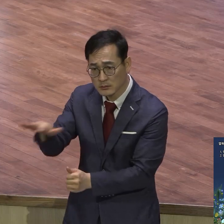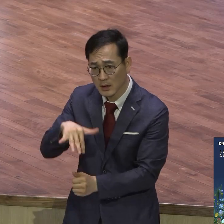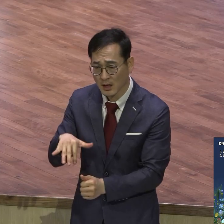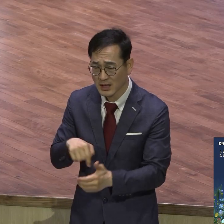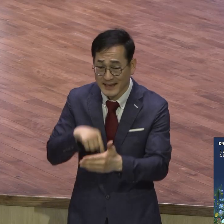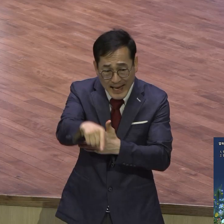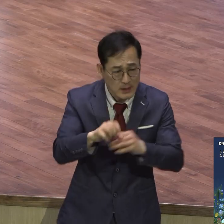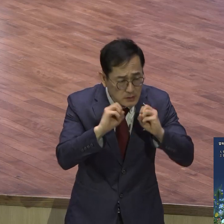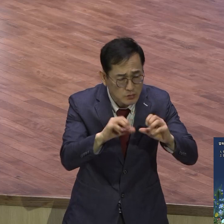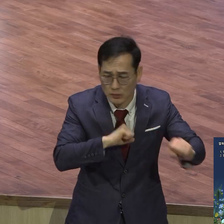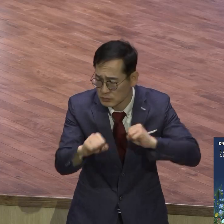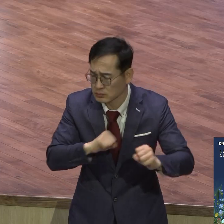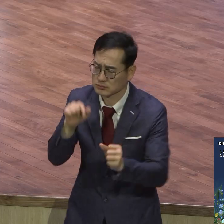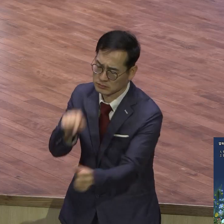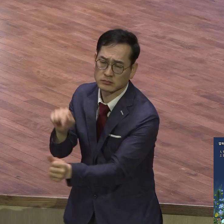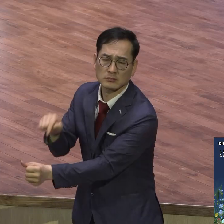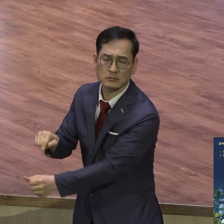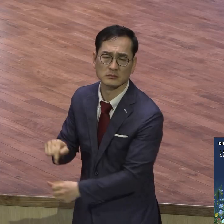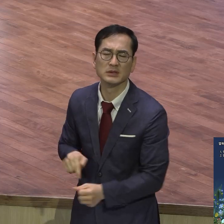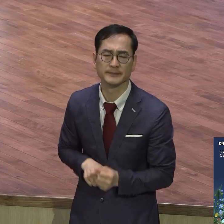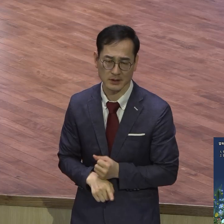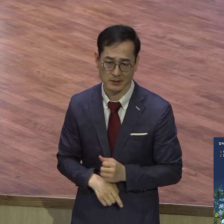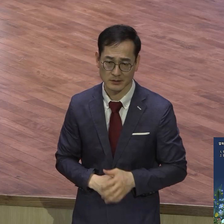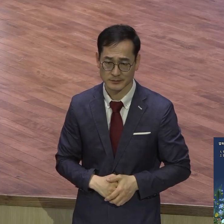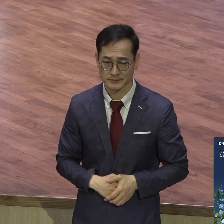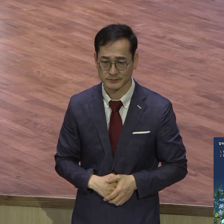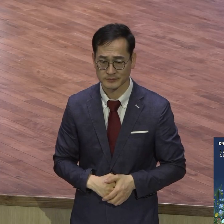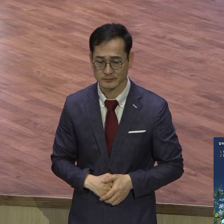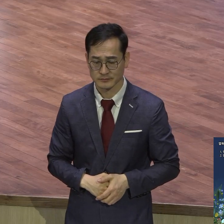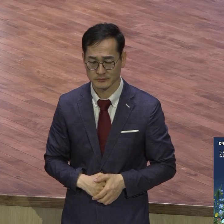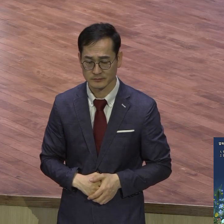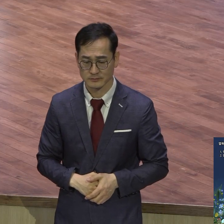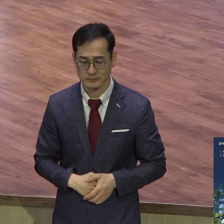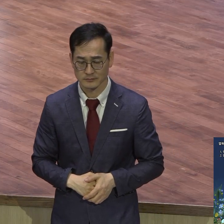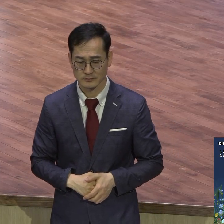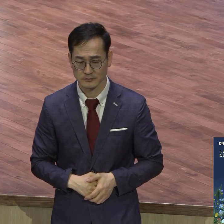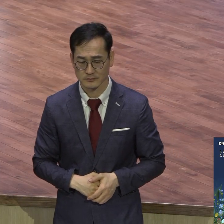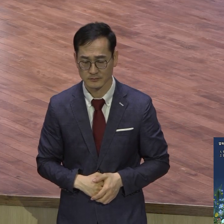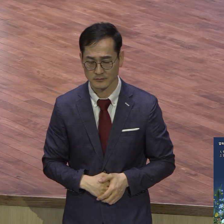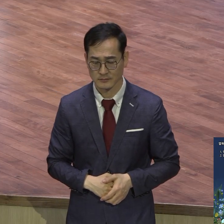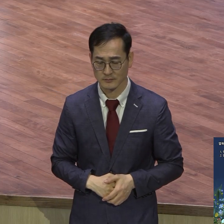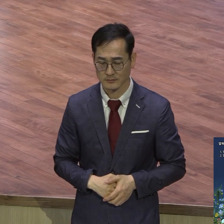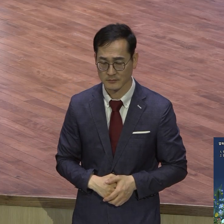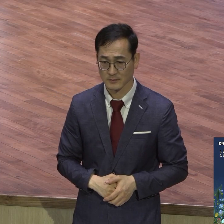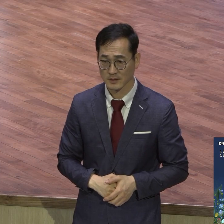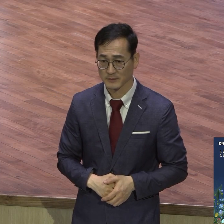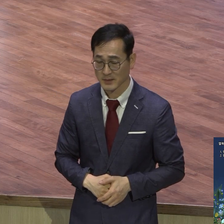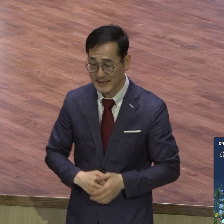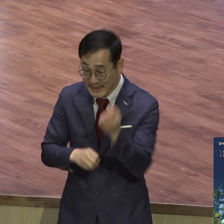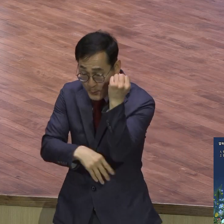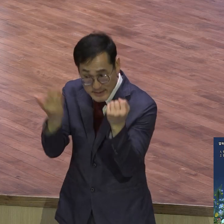나가서 좀 사실 말하라고 그 말할 때 신학적인 문제를 질문하거든 신학적으로 답할 수도 기본적인 건 좀 알고 가라고